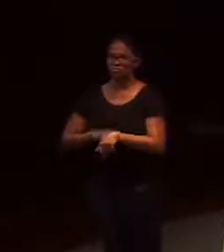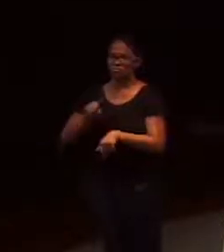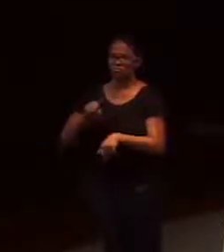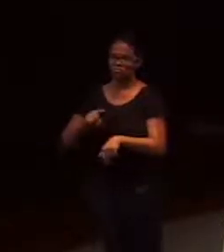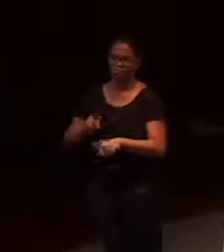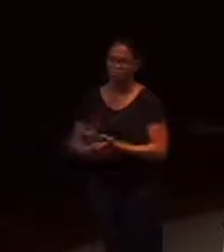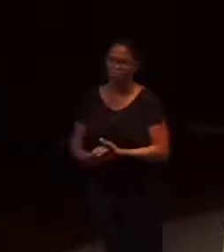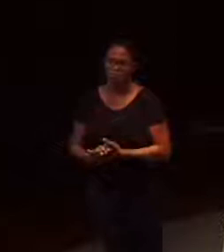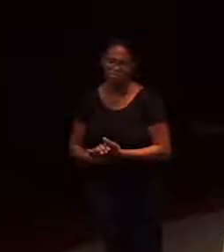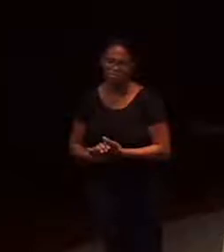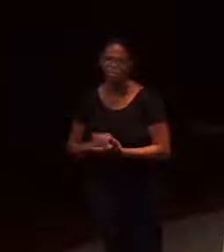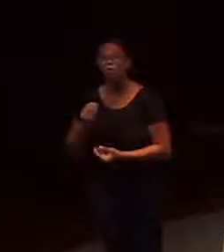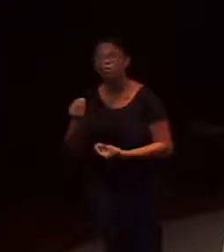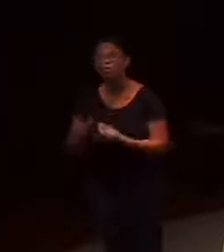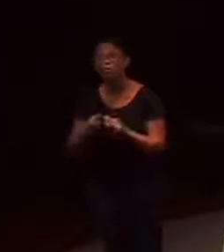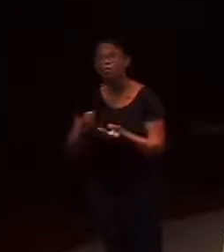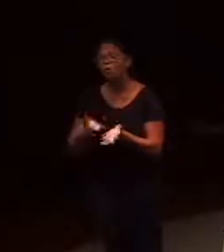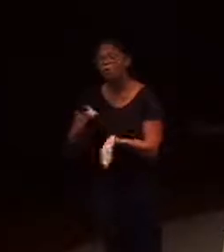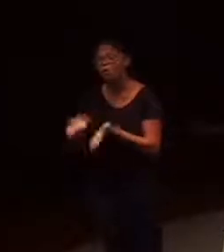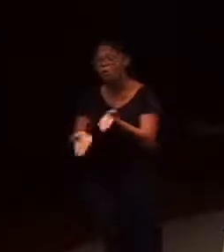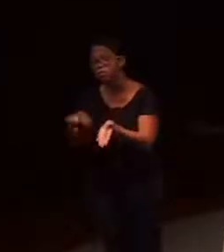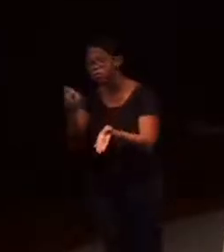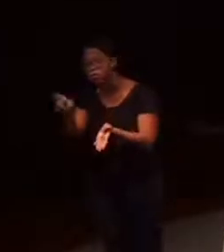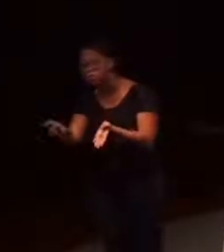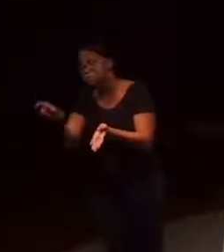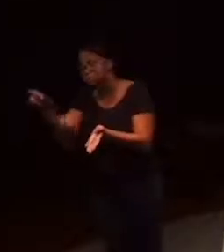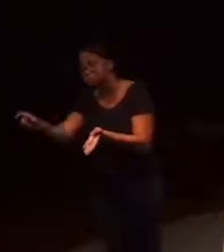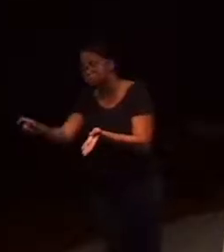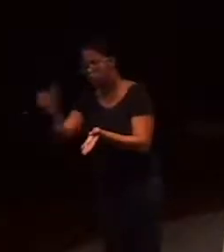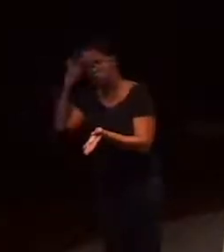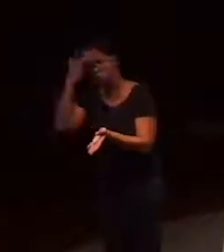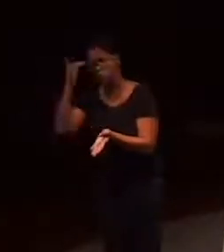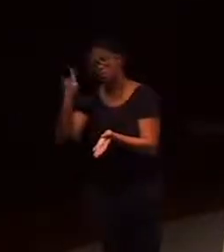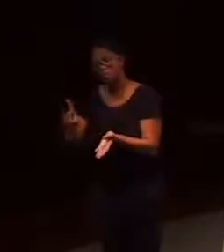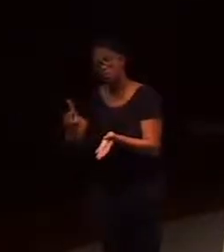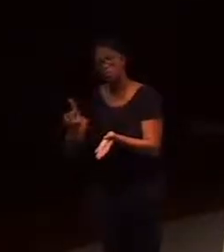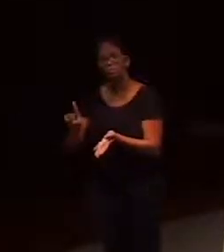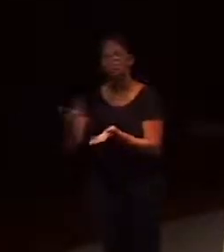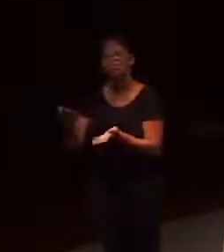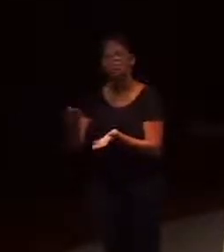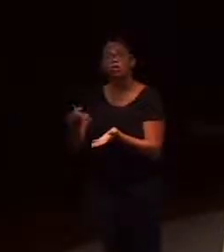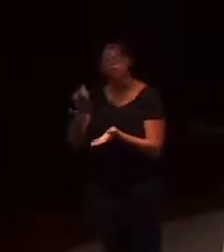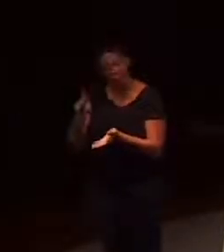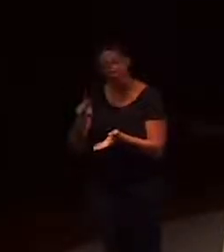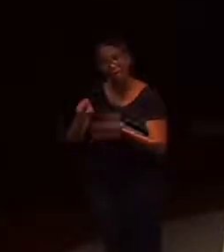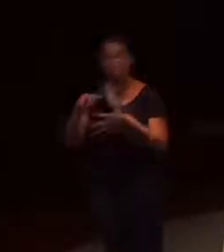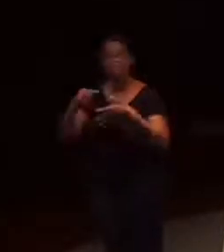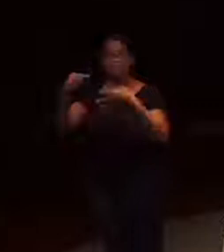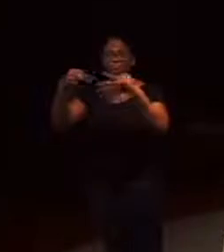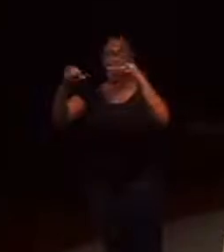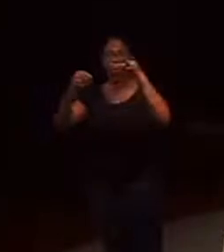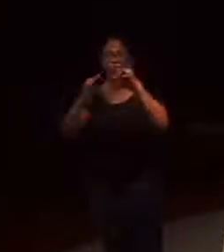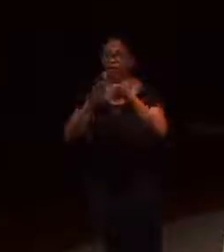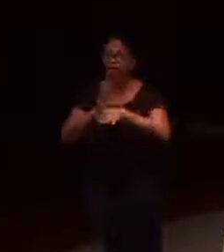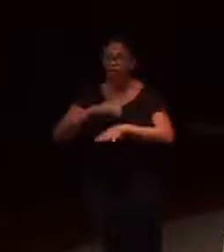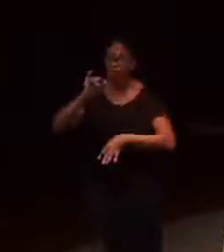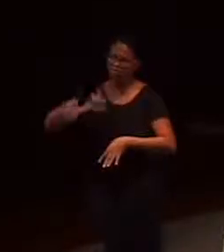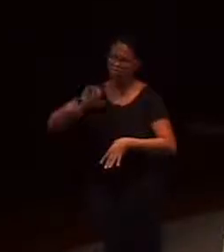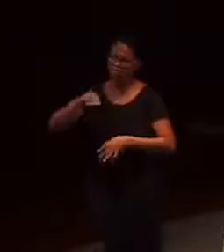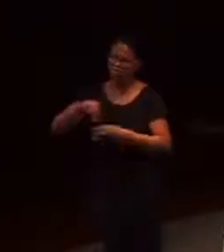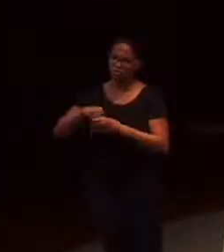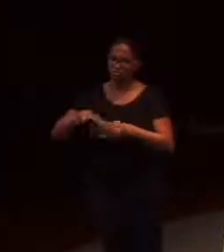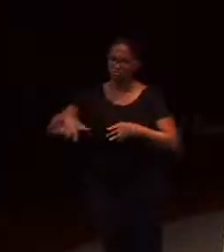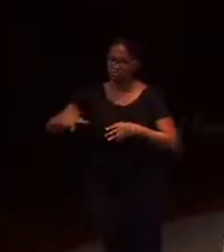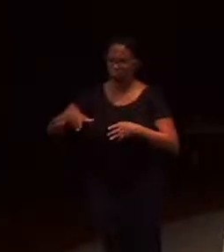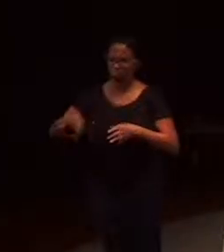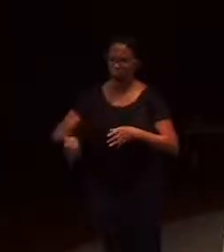lidar com a questão das pessoas com deficiência é uma delas, diria, das mais importantes.